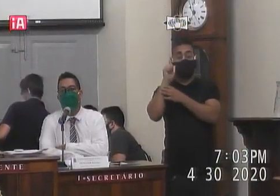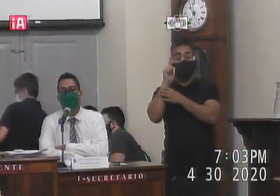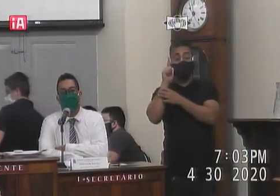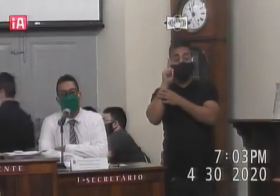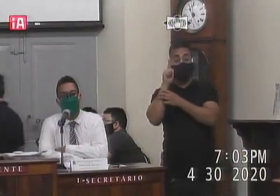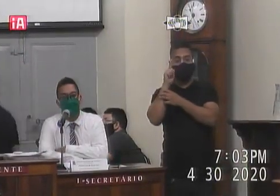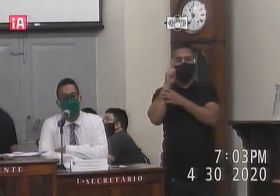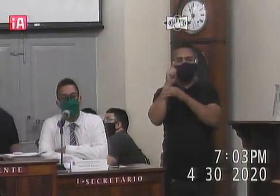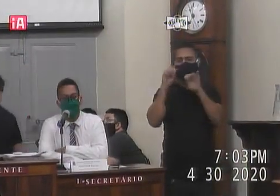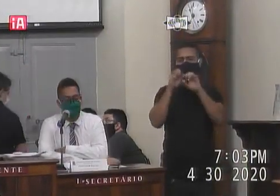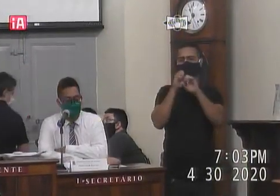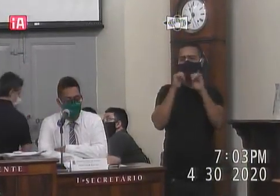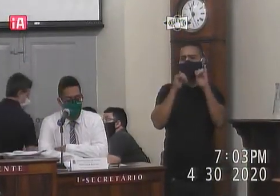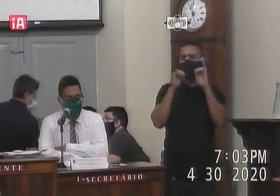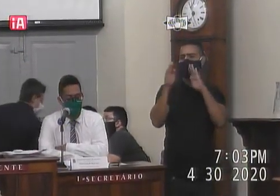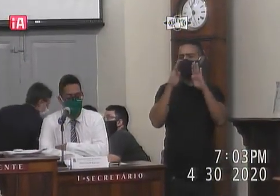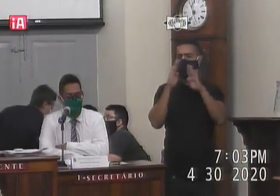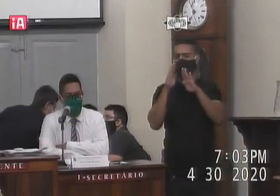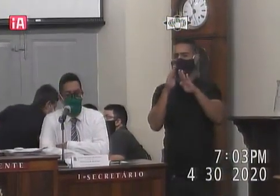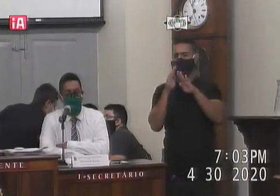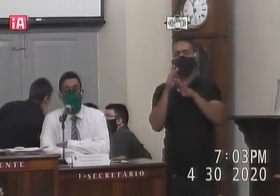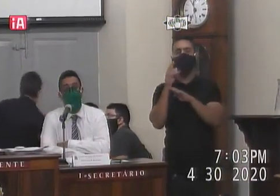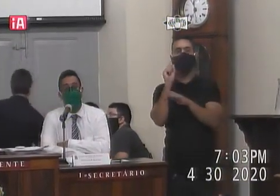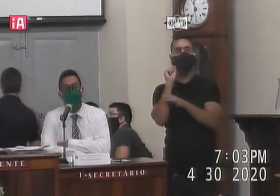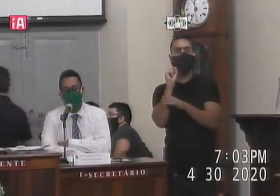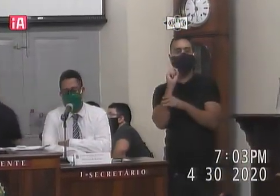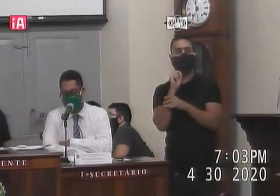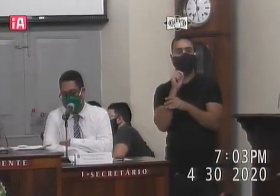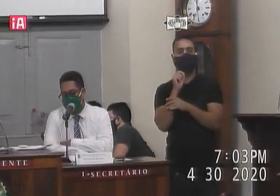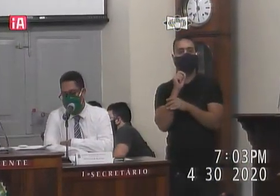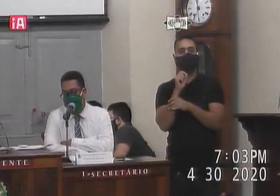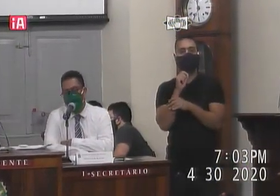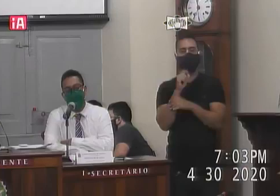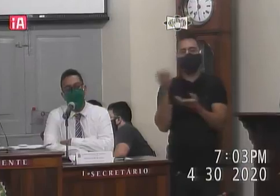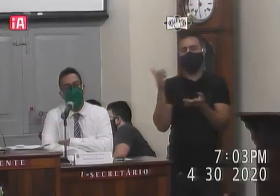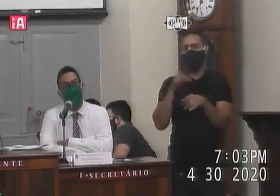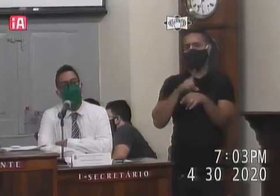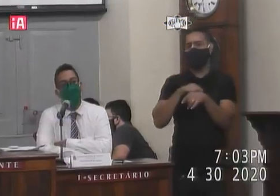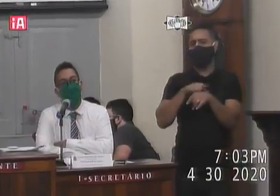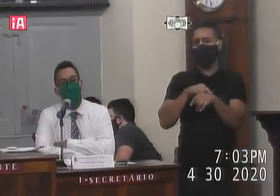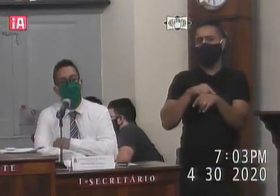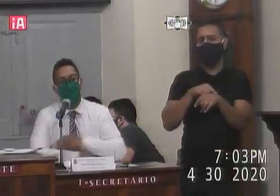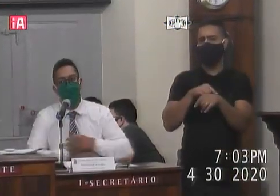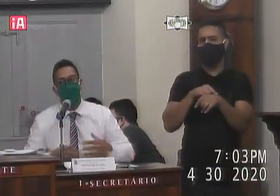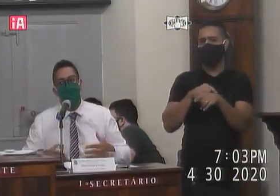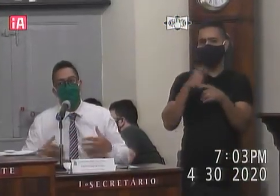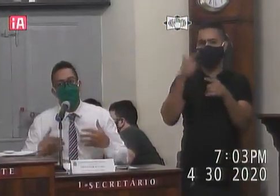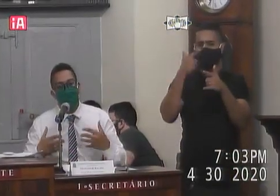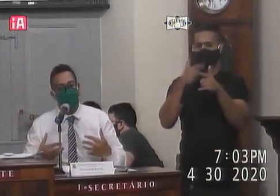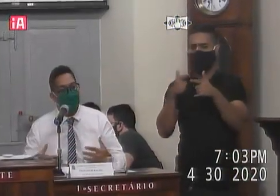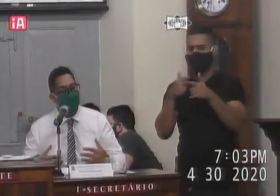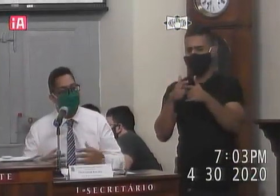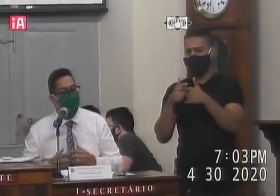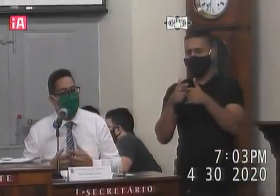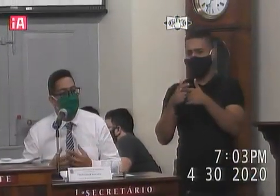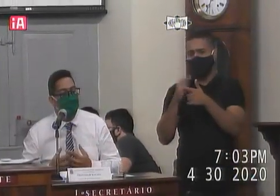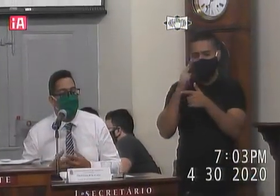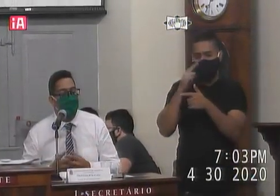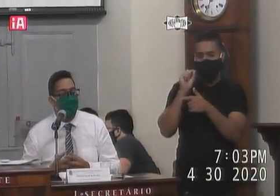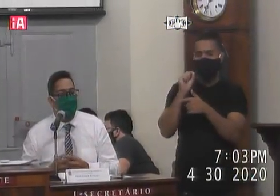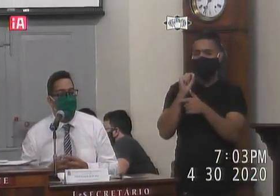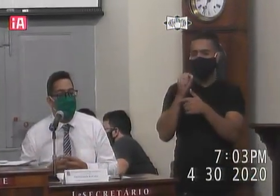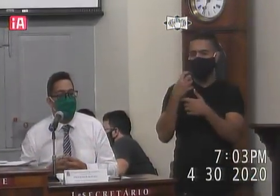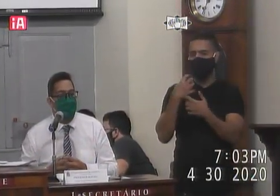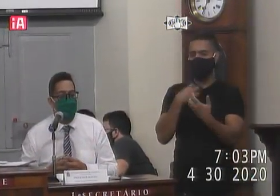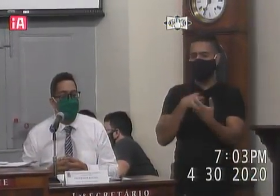minha página, eu digo que no momento de crise é que a gente começa a ver a solidariedade, que